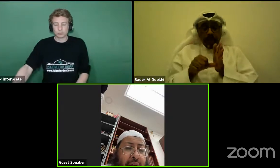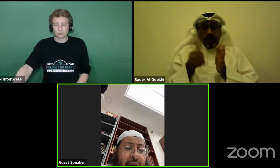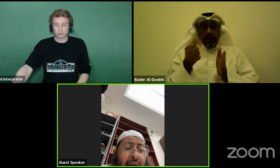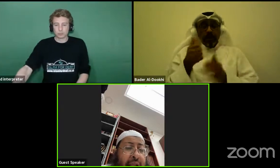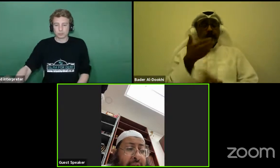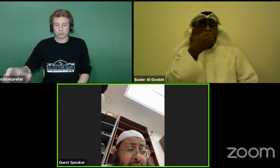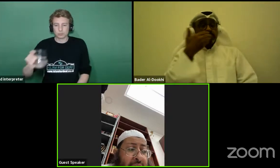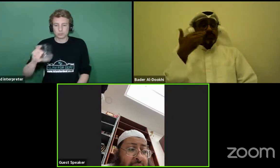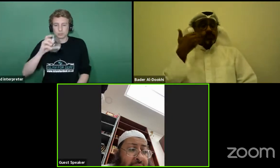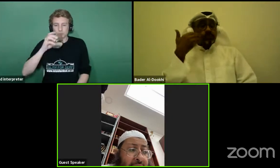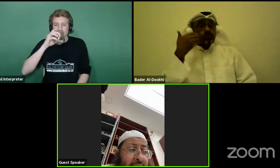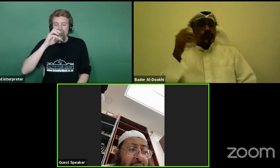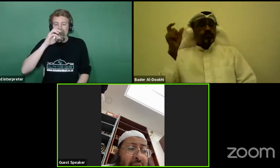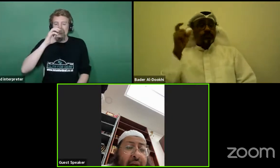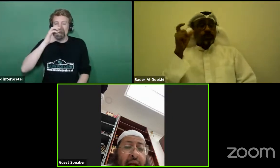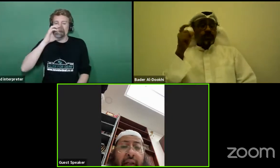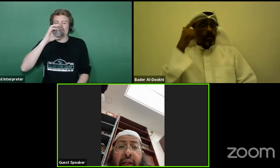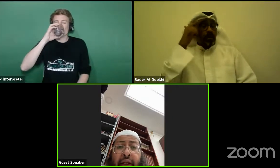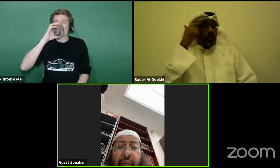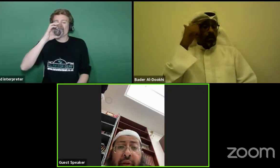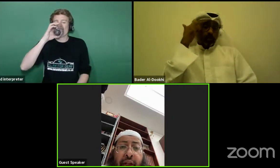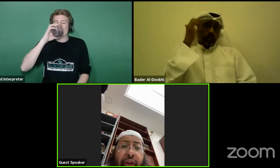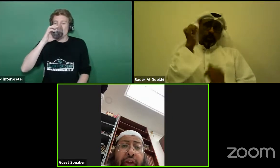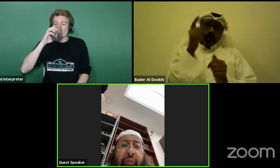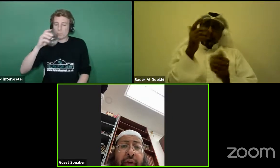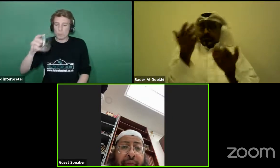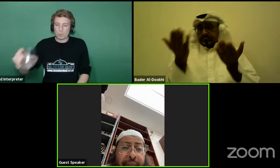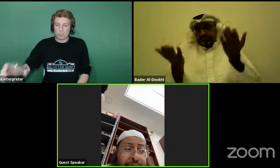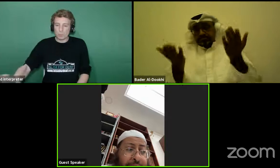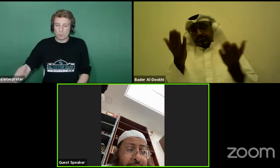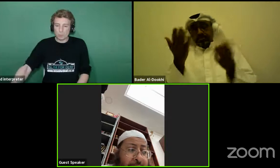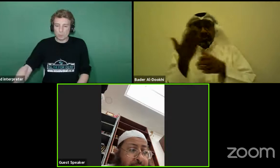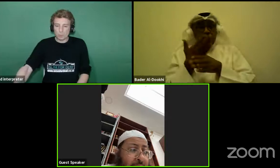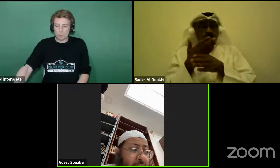رمضان على التخيير. هذا لحكمة عظيمة،